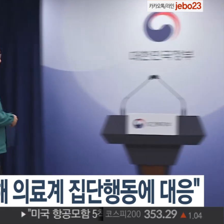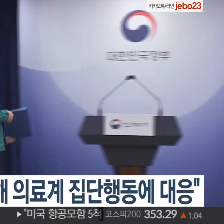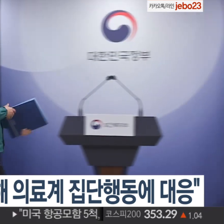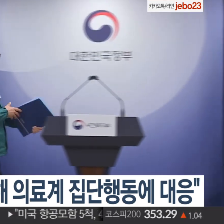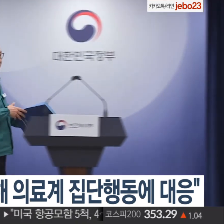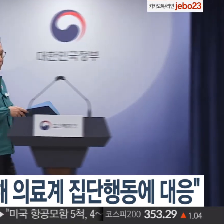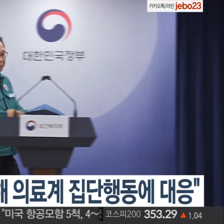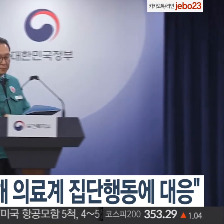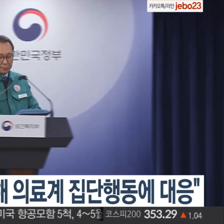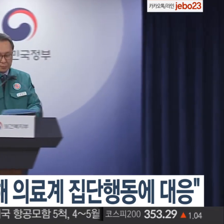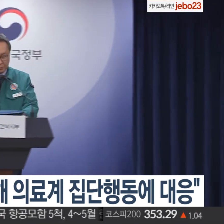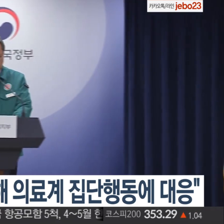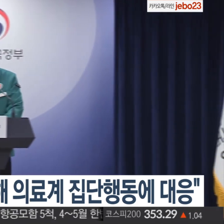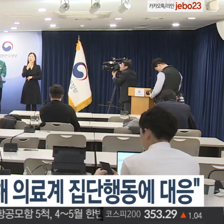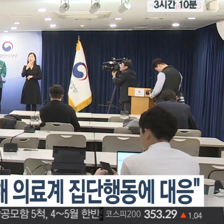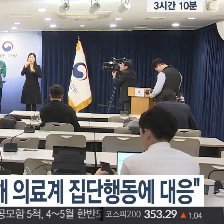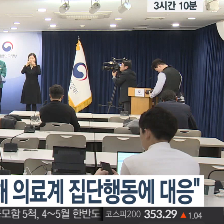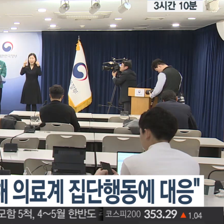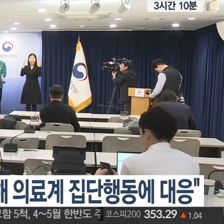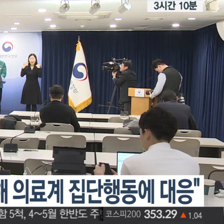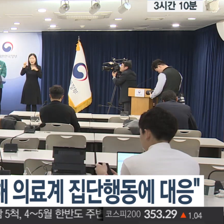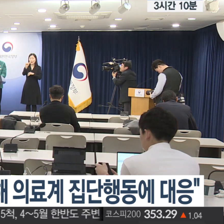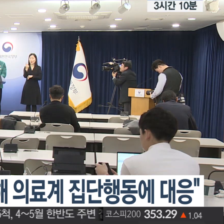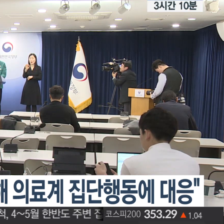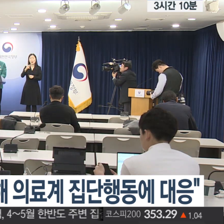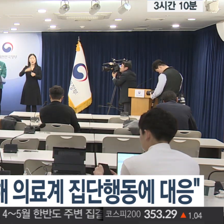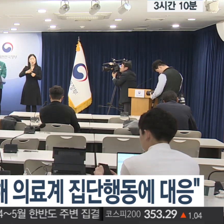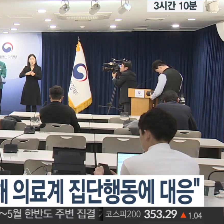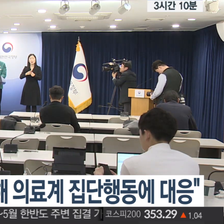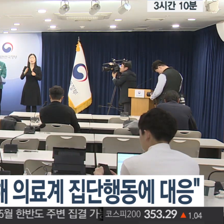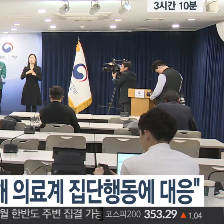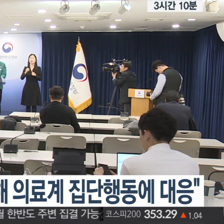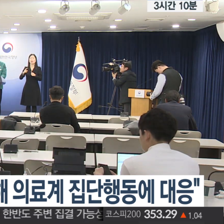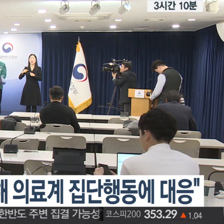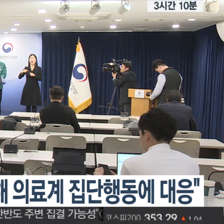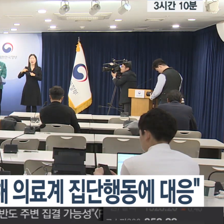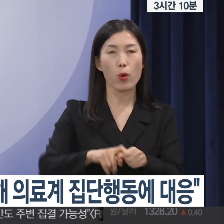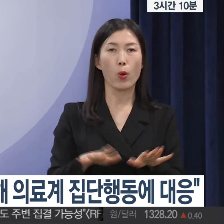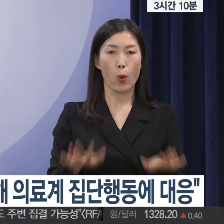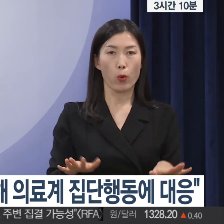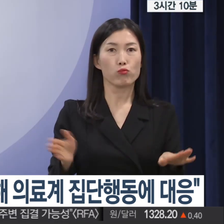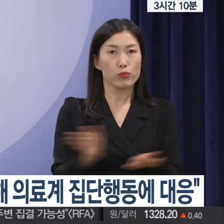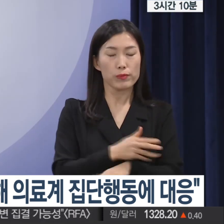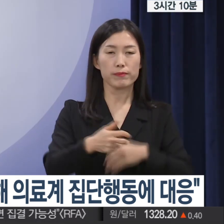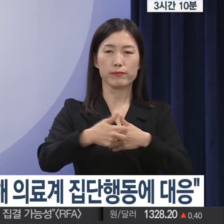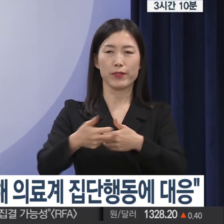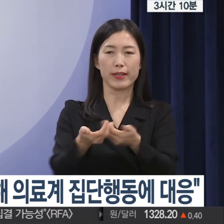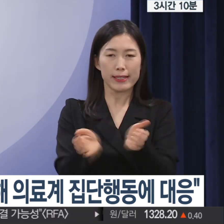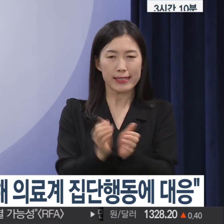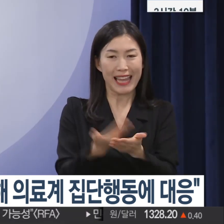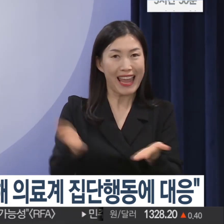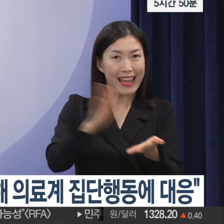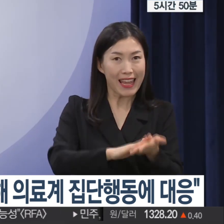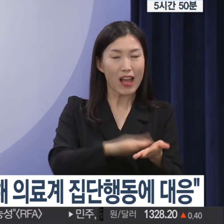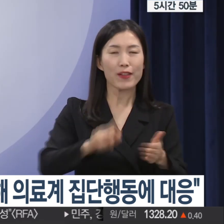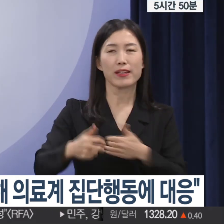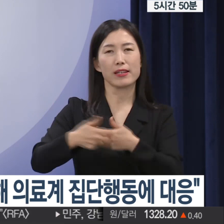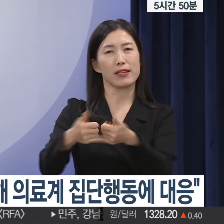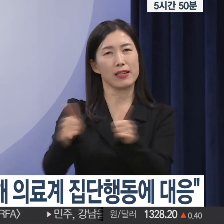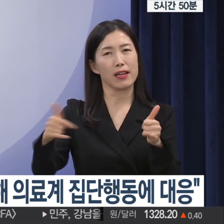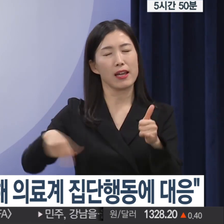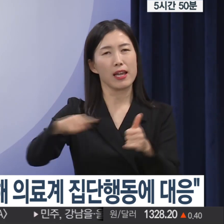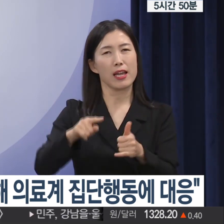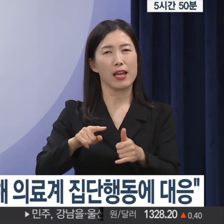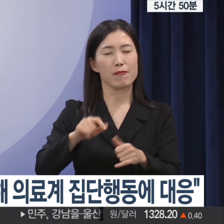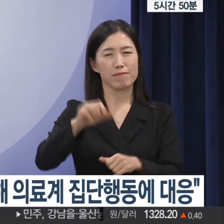오후 의료의 집단행동 중앙 사고 수습 본부 회의를 마친 뒤에 관련 브리핑을 열고 이같이 말했습니다 박원은 의사